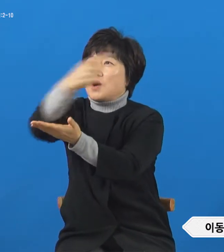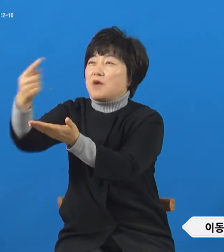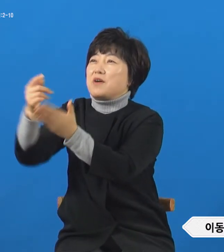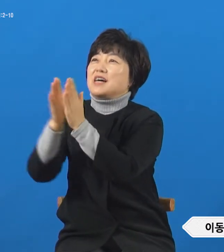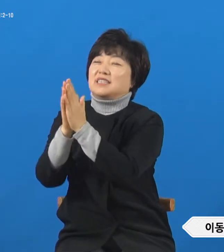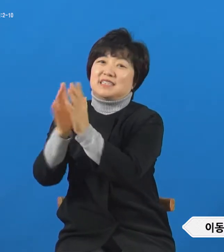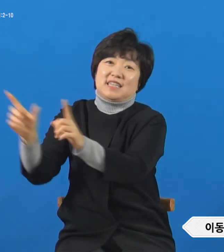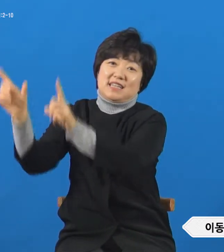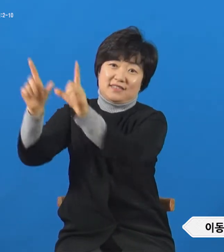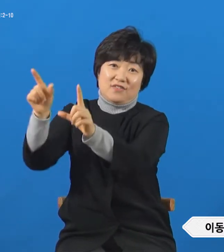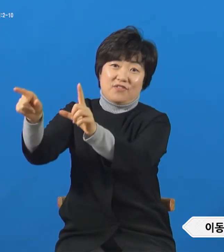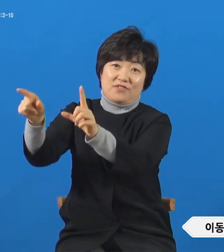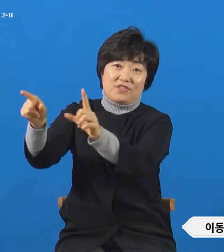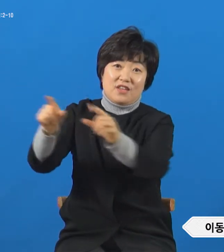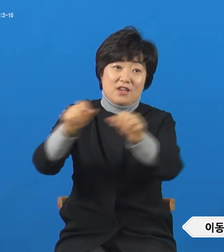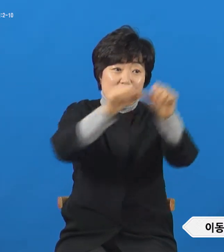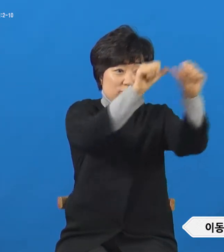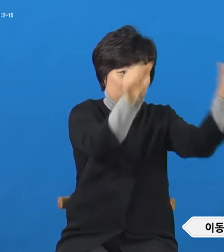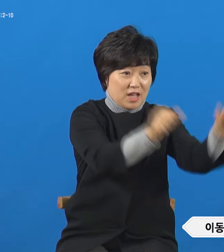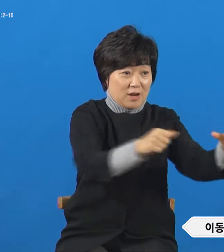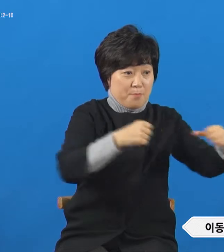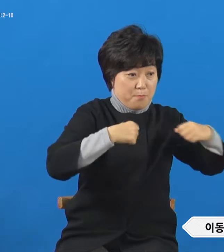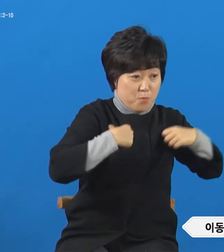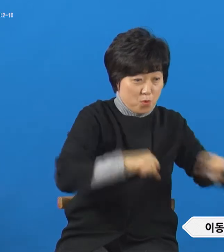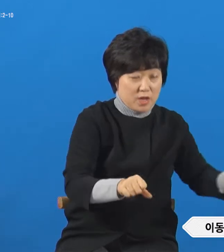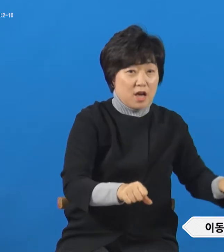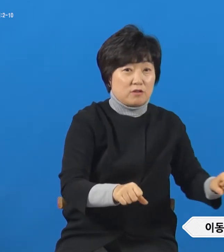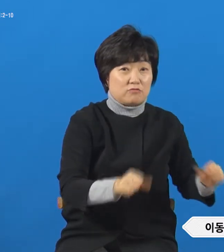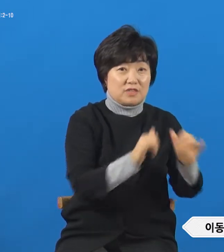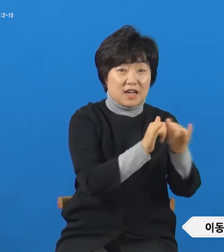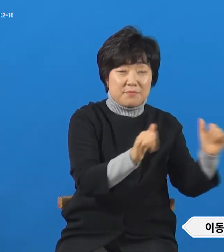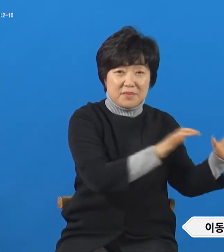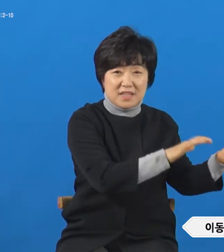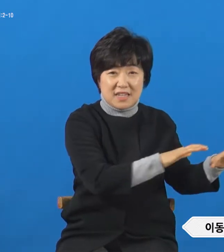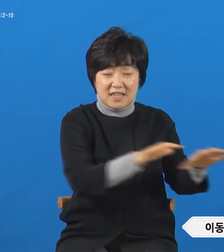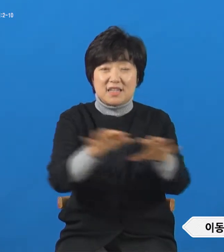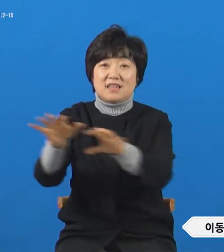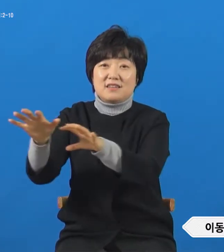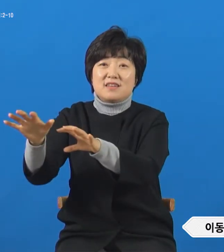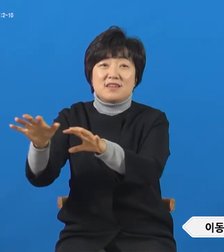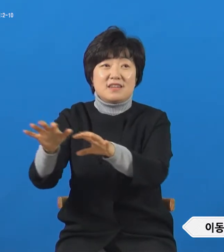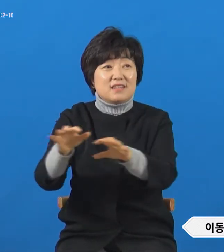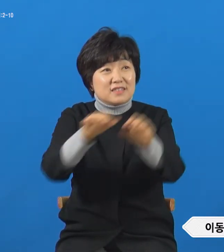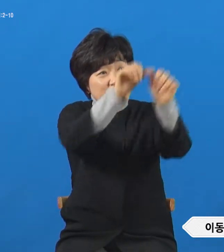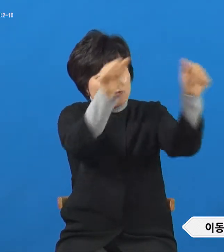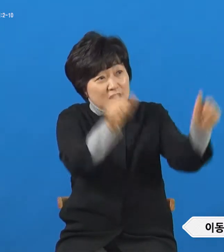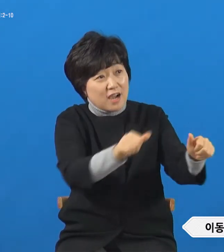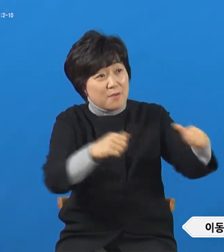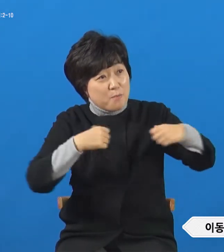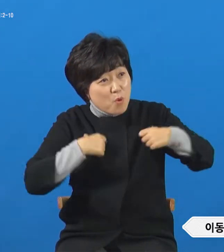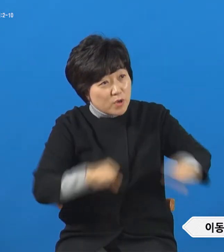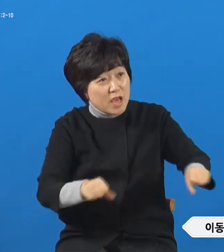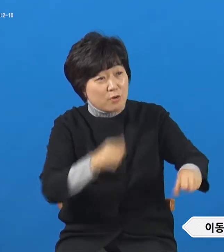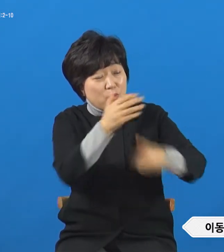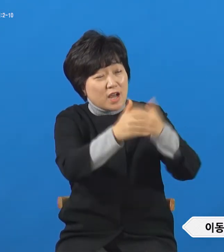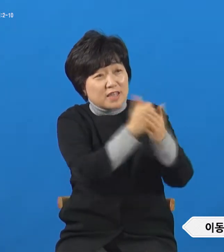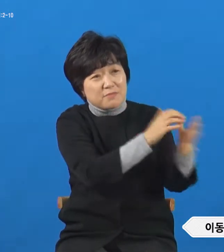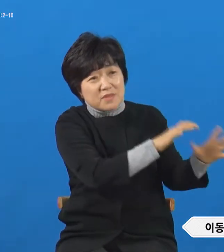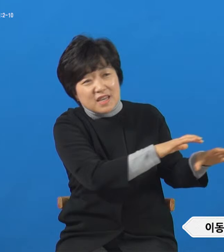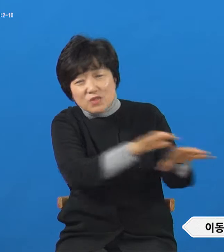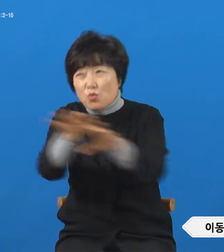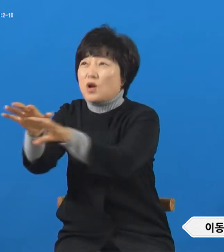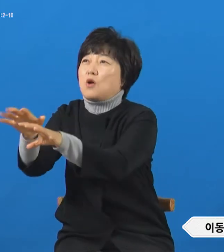사는 것. 사람들이 우상을 포기하고 집단적으로 거대하게 그들이 우상을 포기하고 하나님